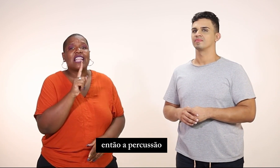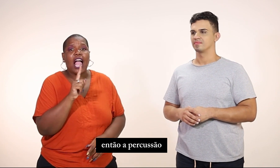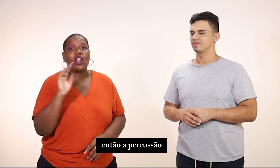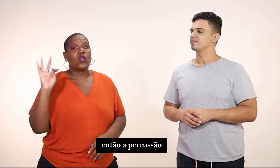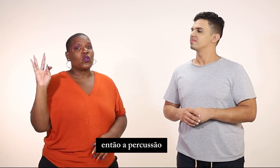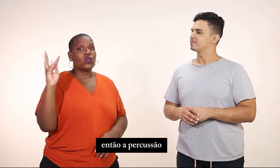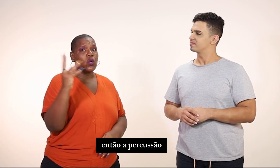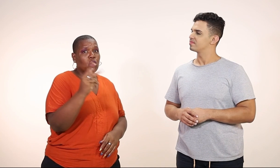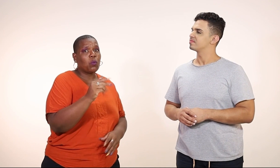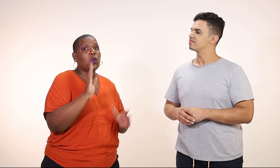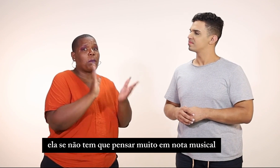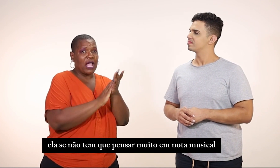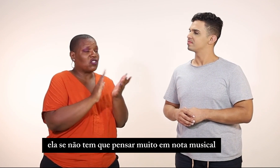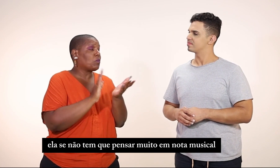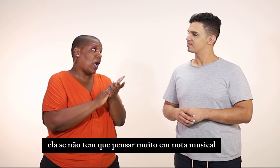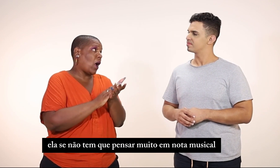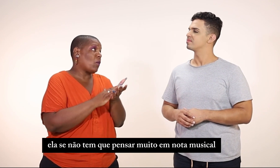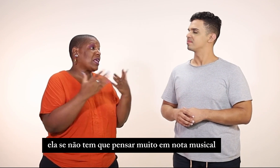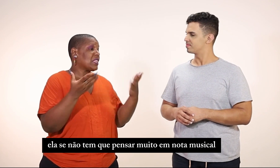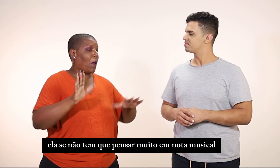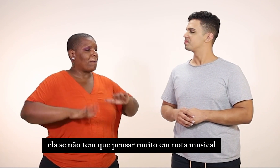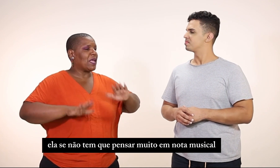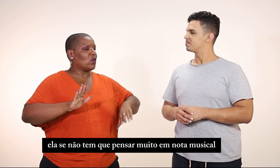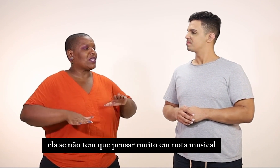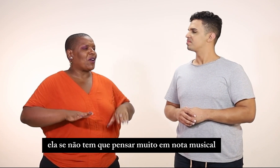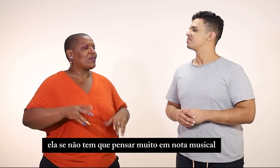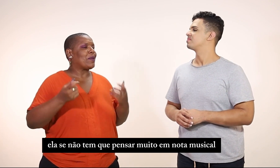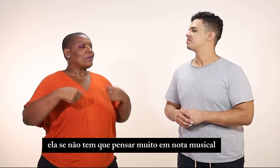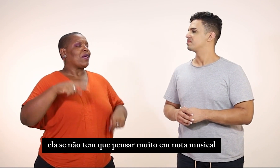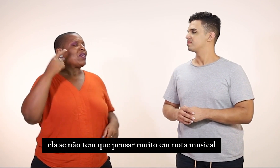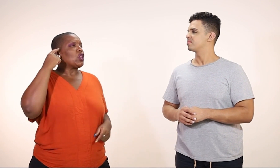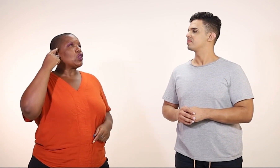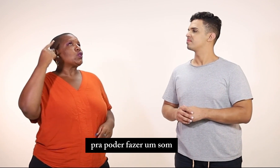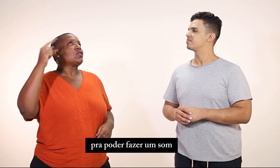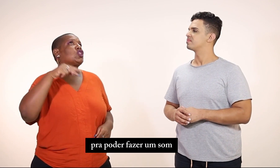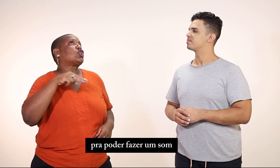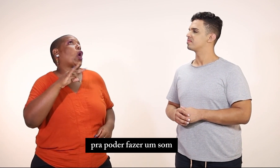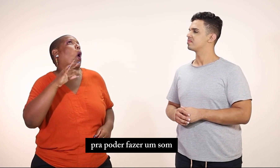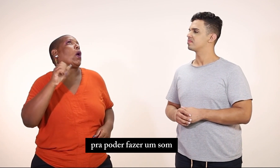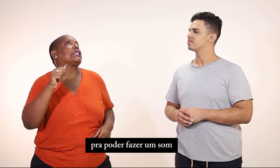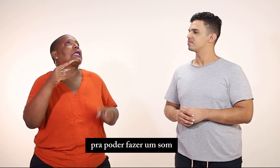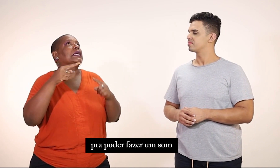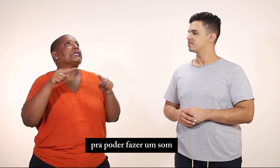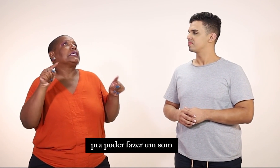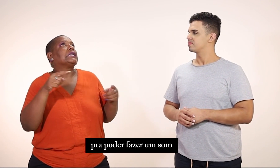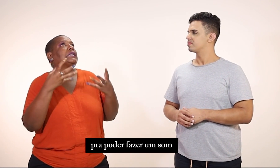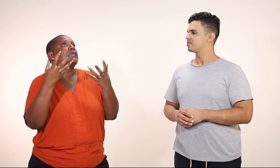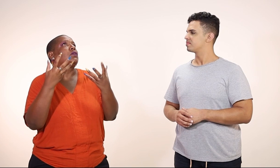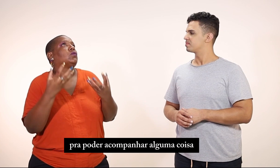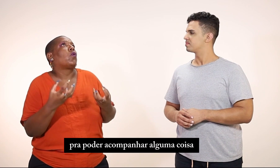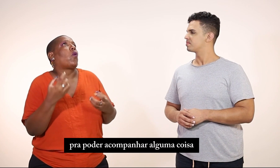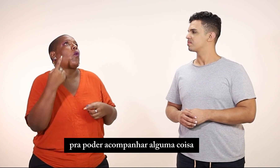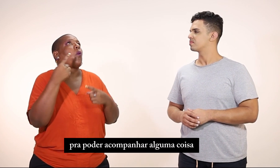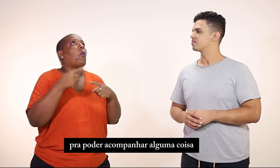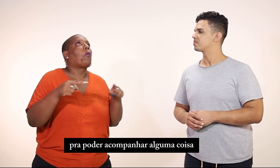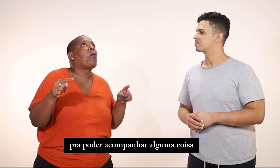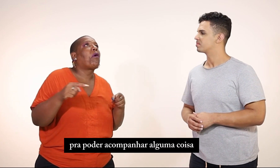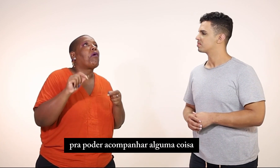a percussão, você não tem que pensar muito em nota musical para poder fazer um som, para poder acompanhar alguma